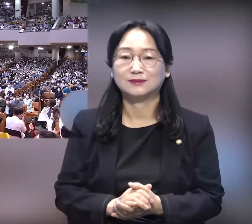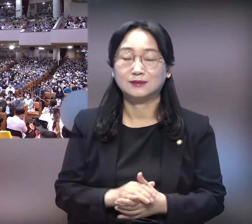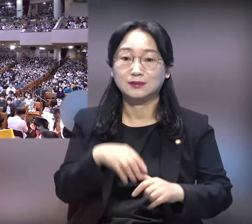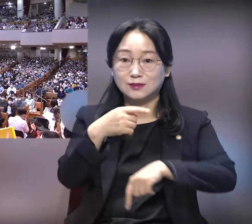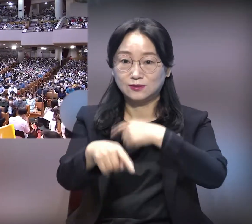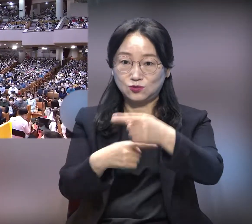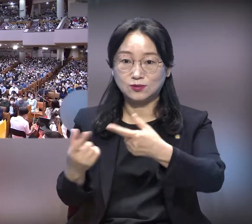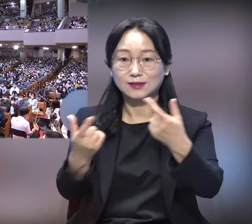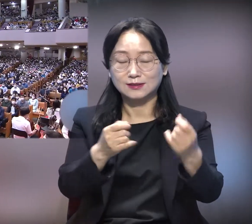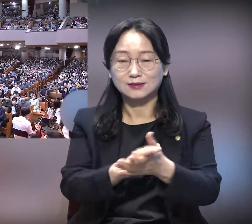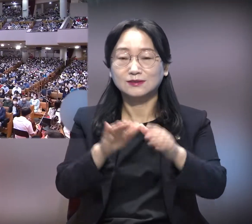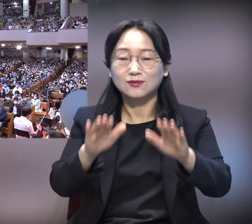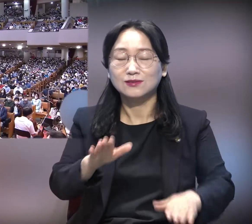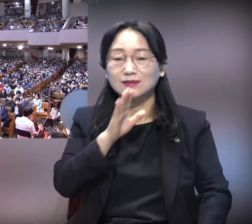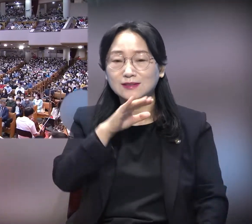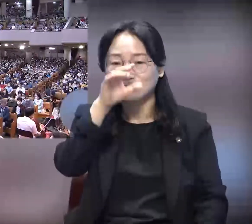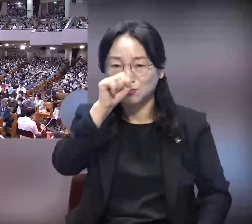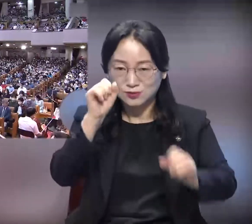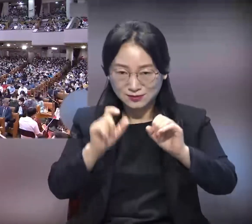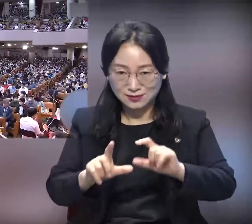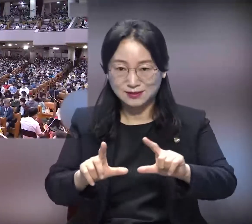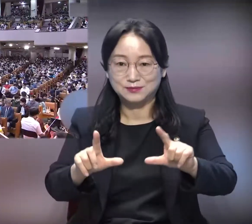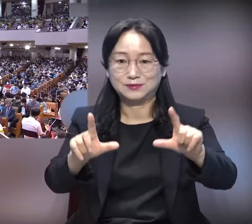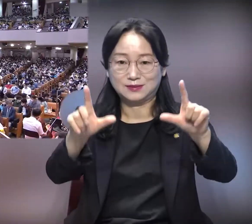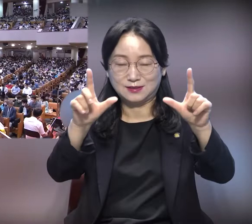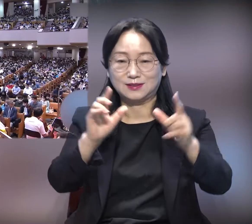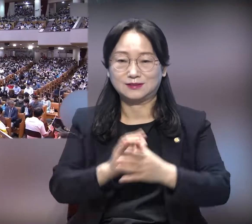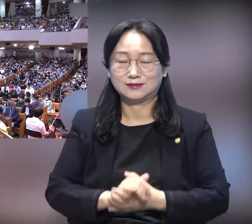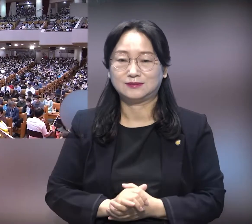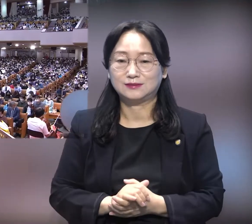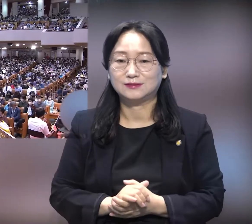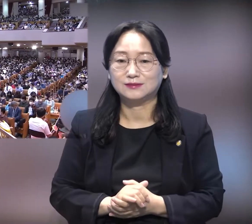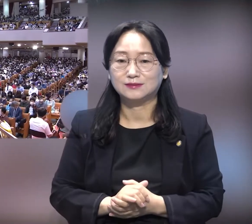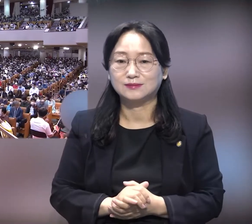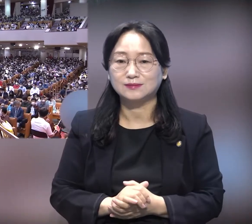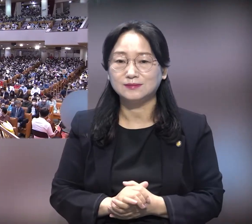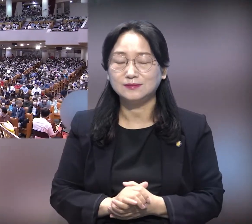믿음으로 고백합니다. 오늘은 참으로 좋은 날입니다.